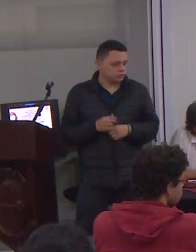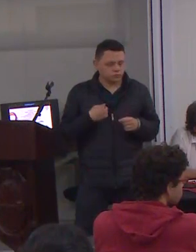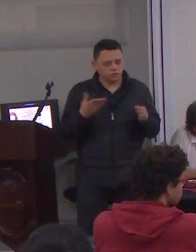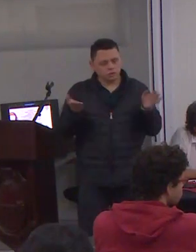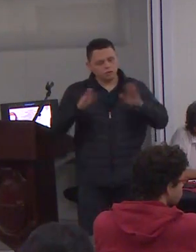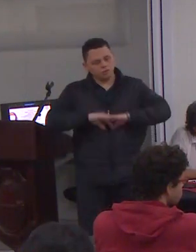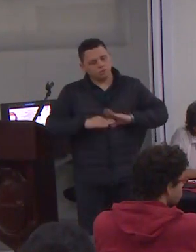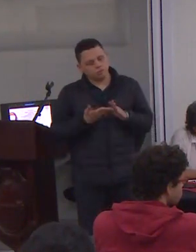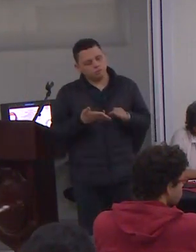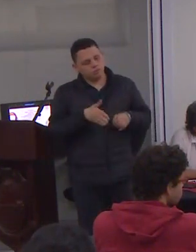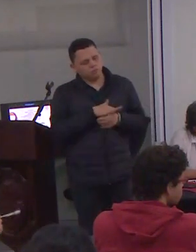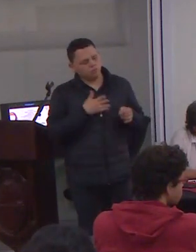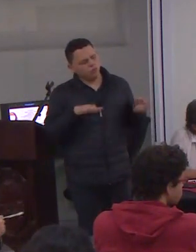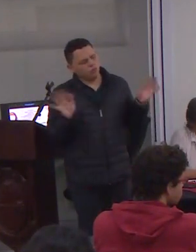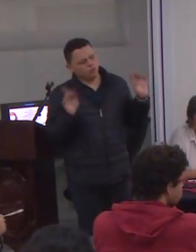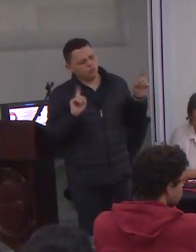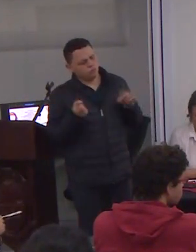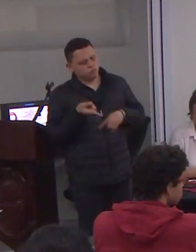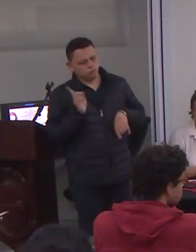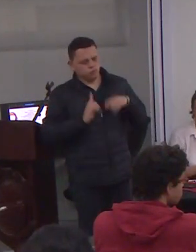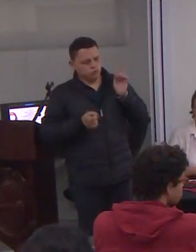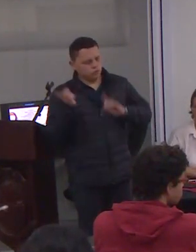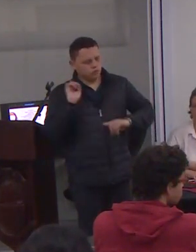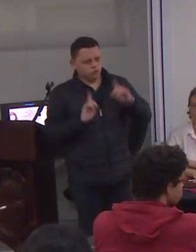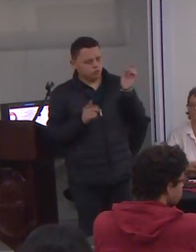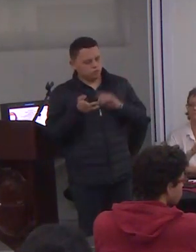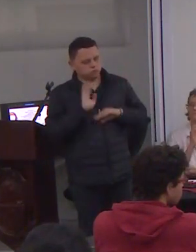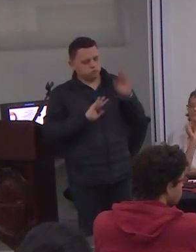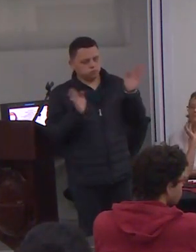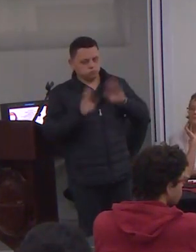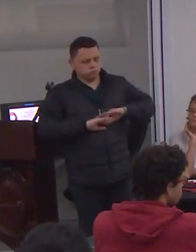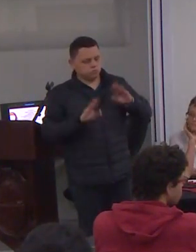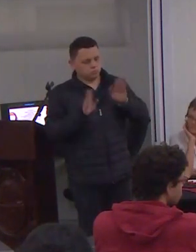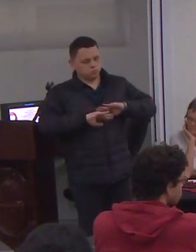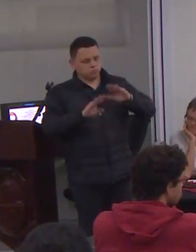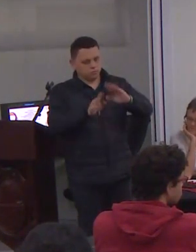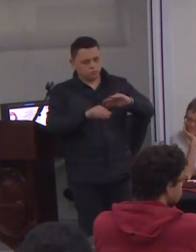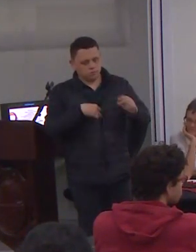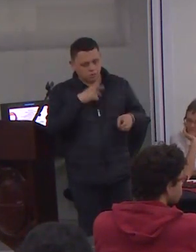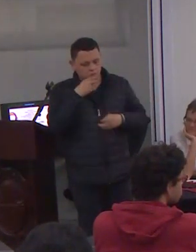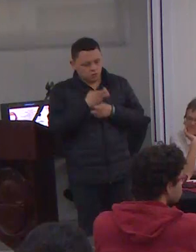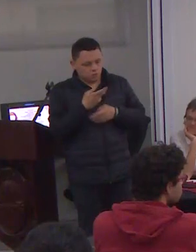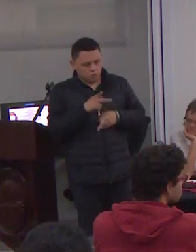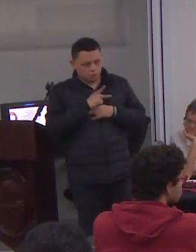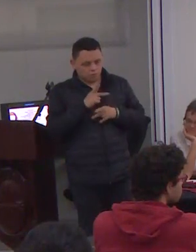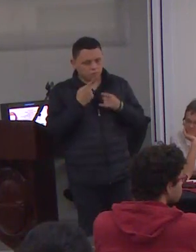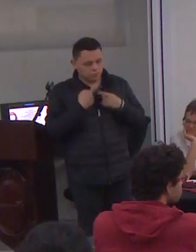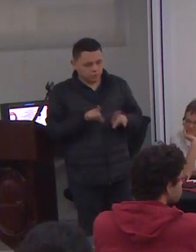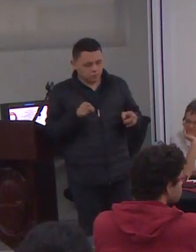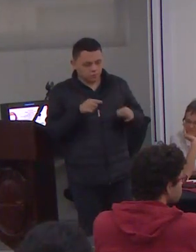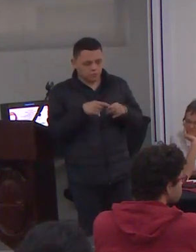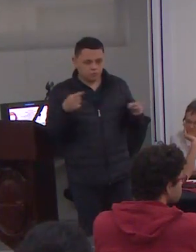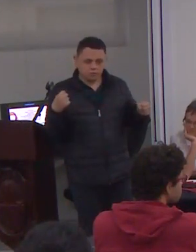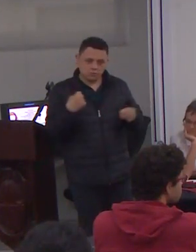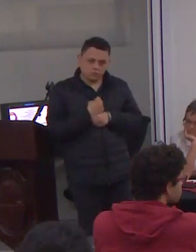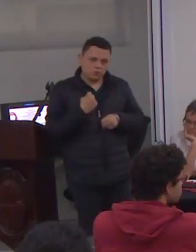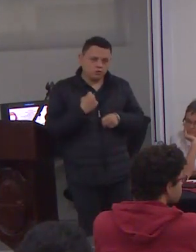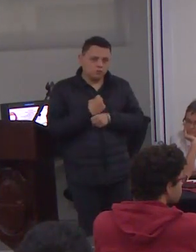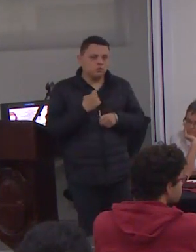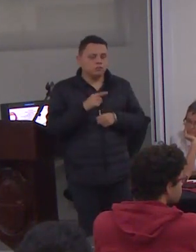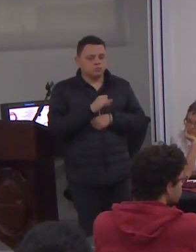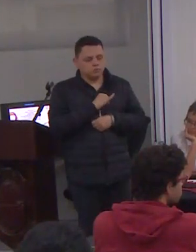mucho su situación su dificultad pero finalmente digamos en todo el trabajo que se hizo